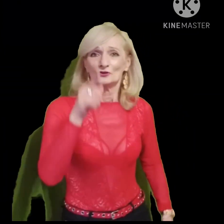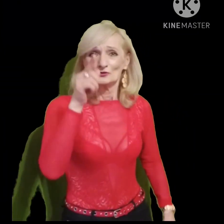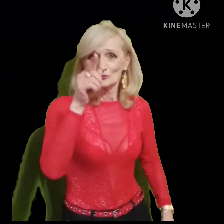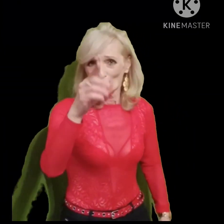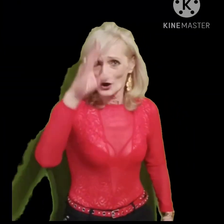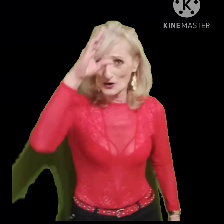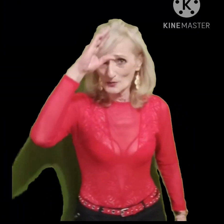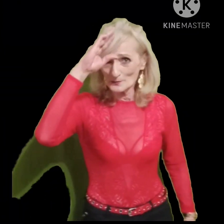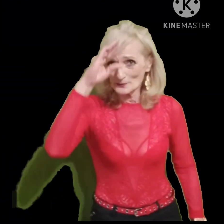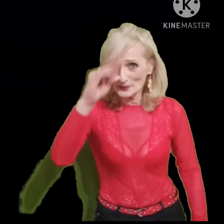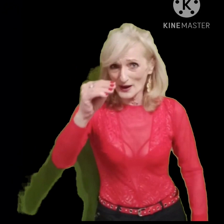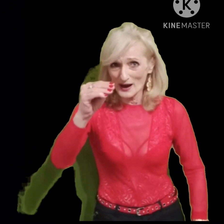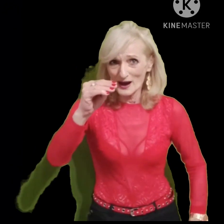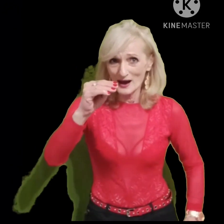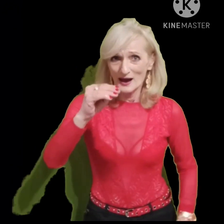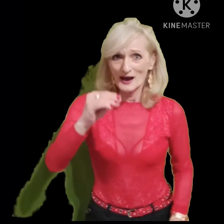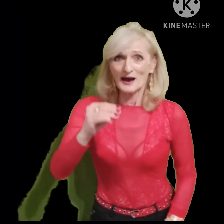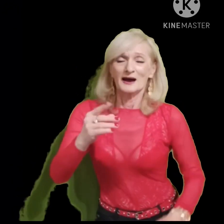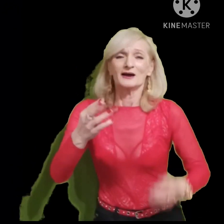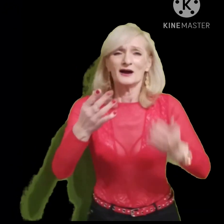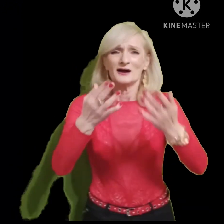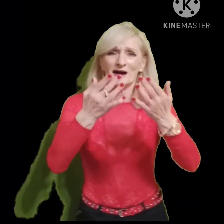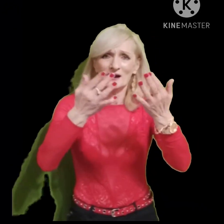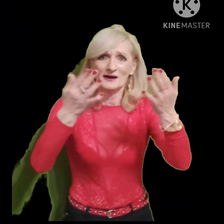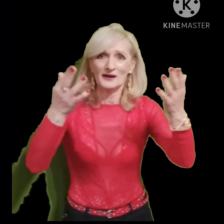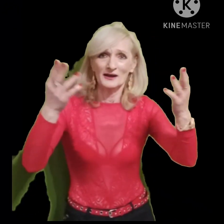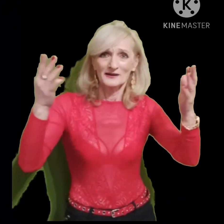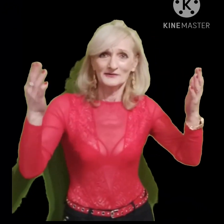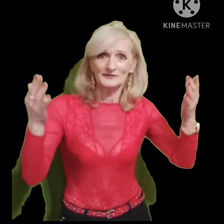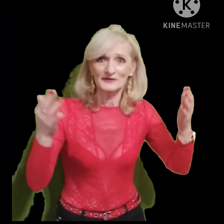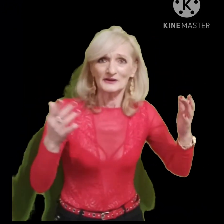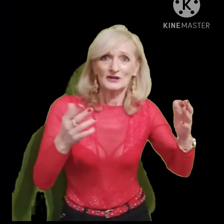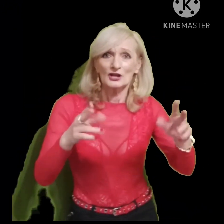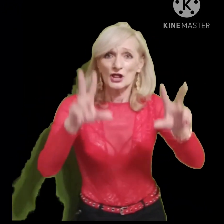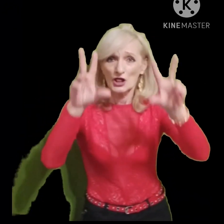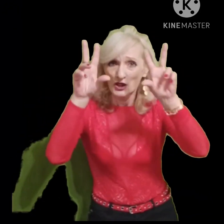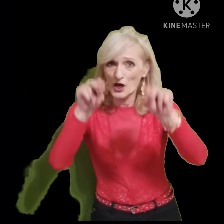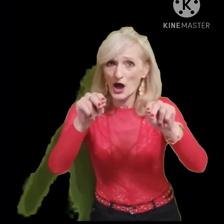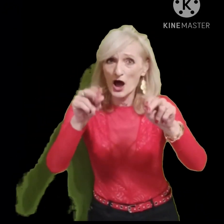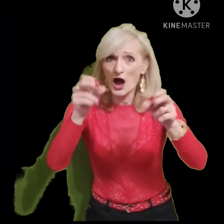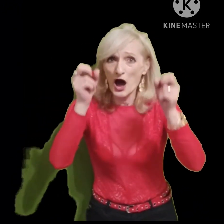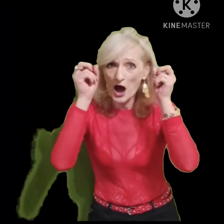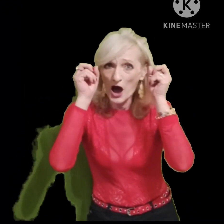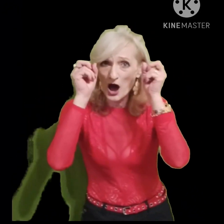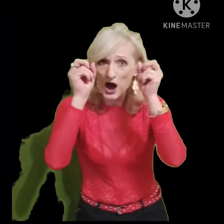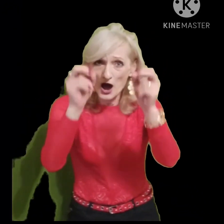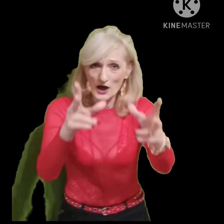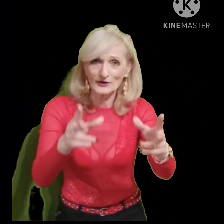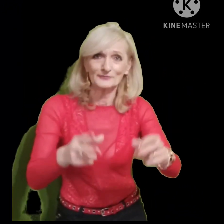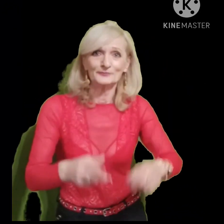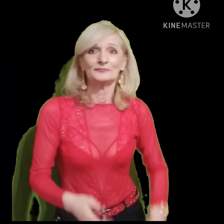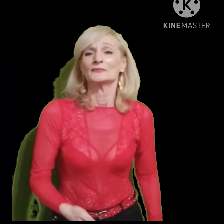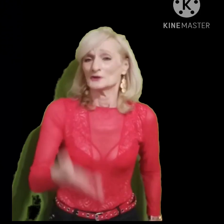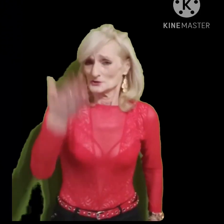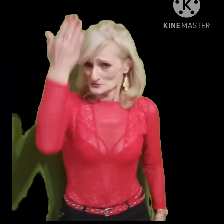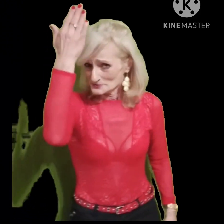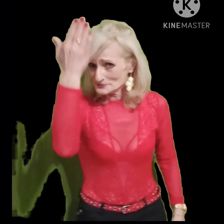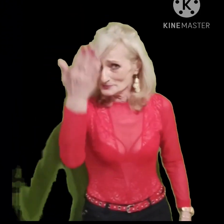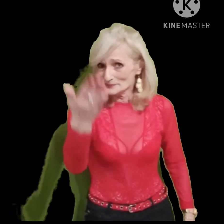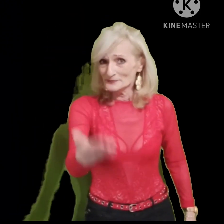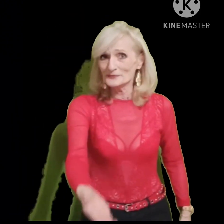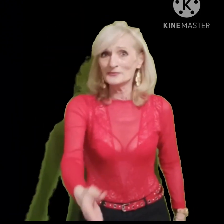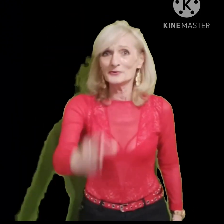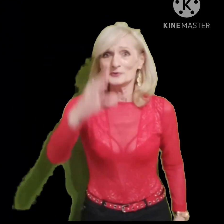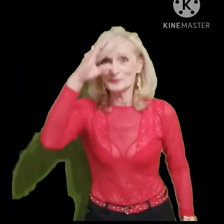دیدی و رو گرداندی من به رسم عدب اما سلامت کردم